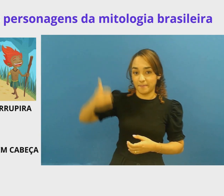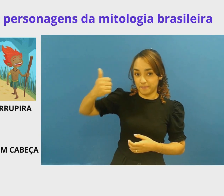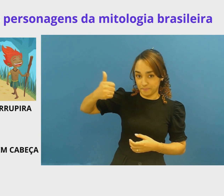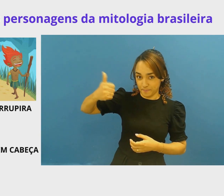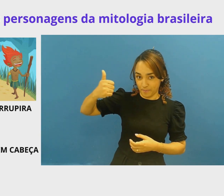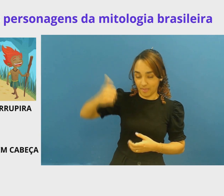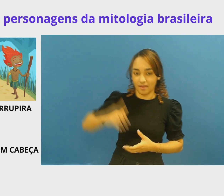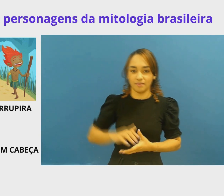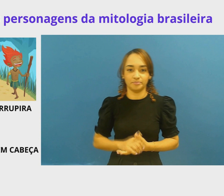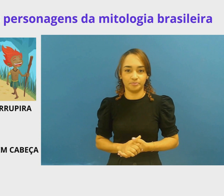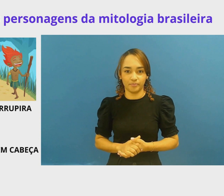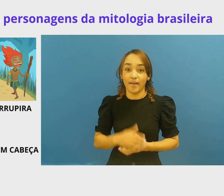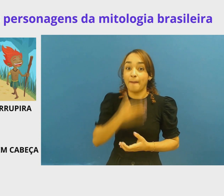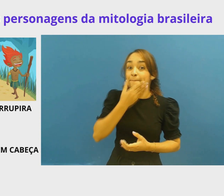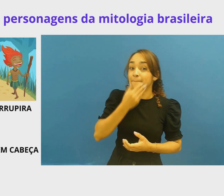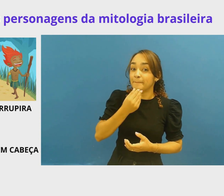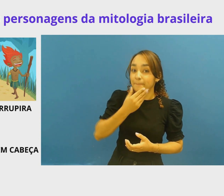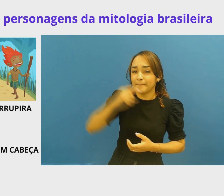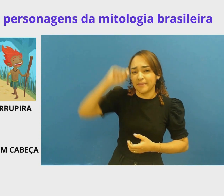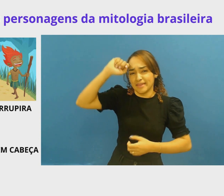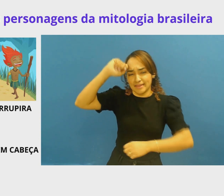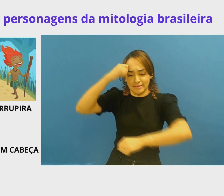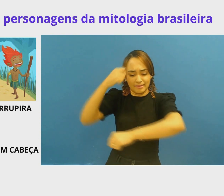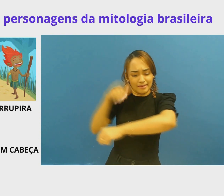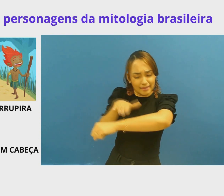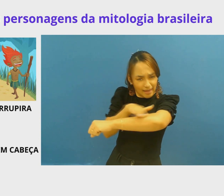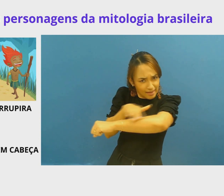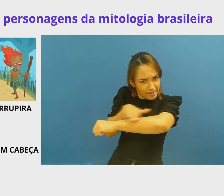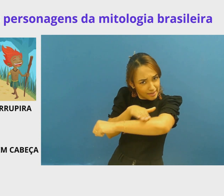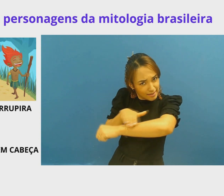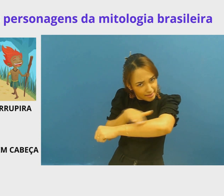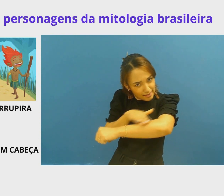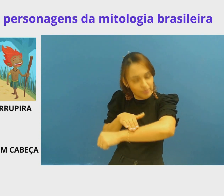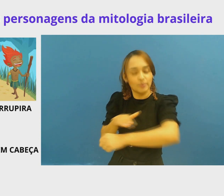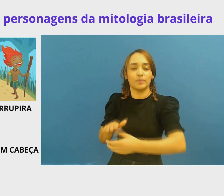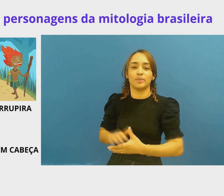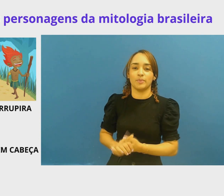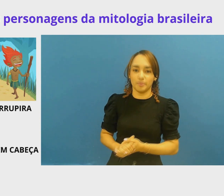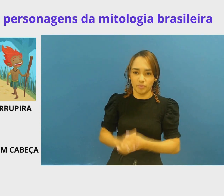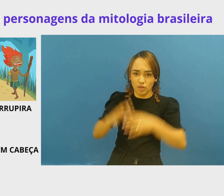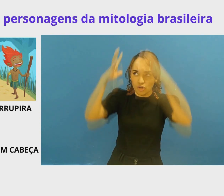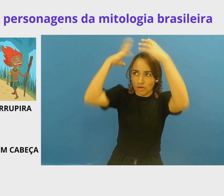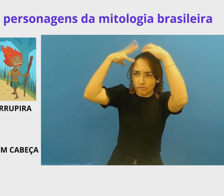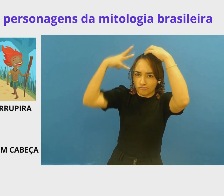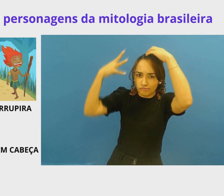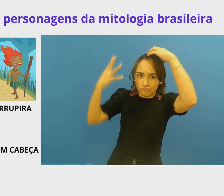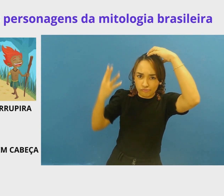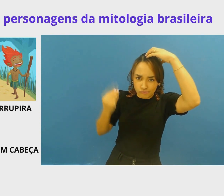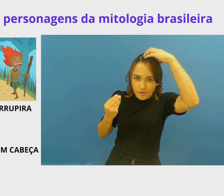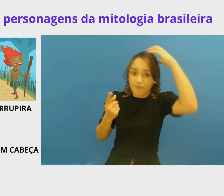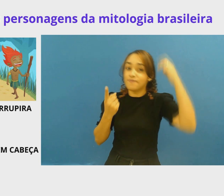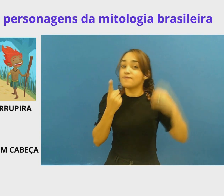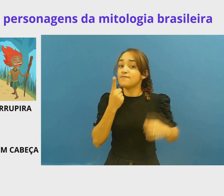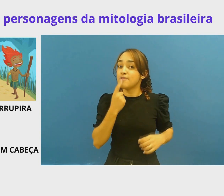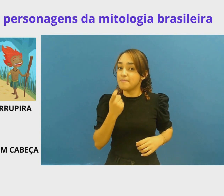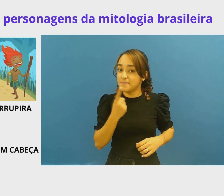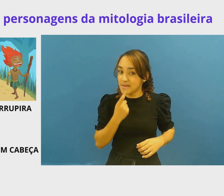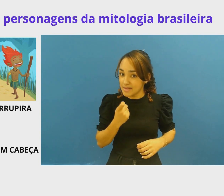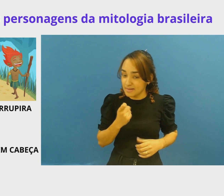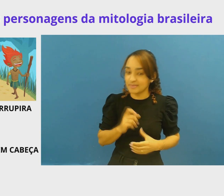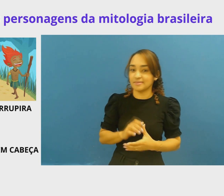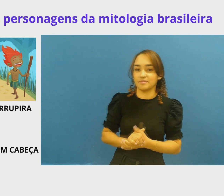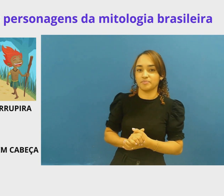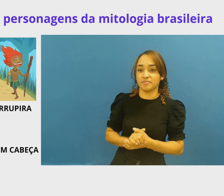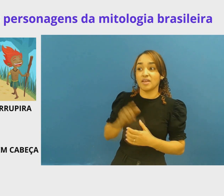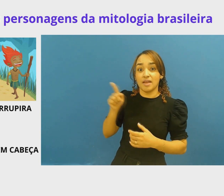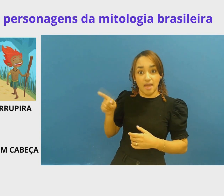O primeiro que apresento é o Saci, é um menino negro que possui